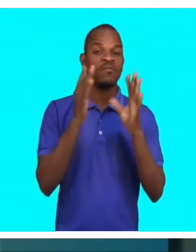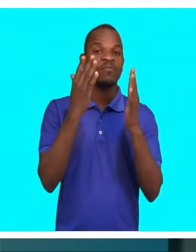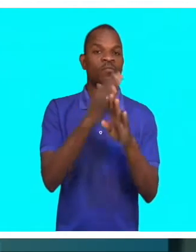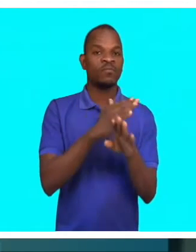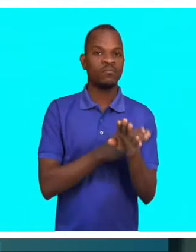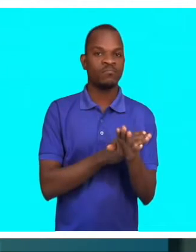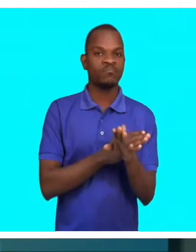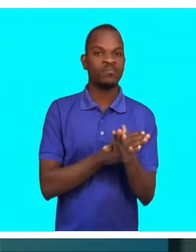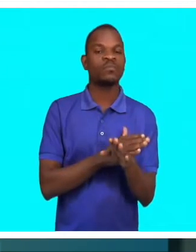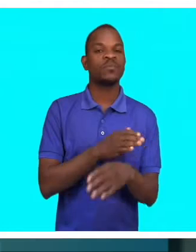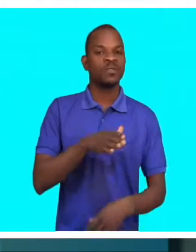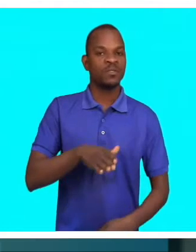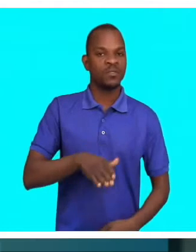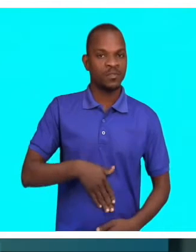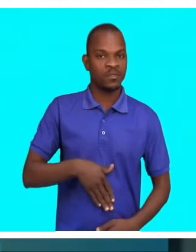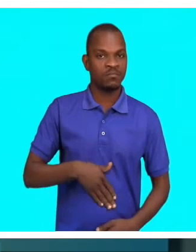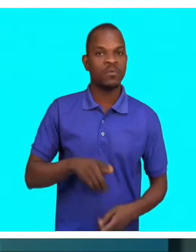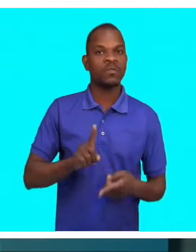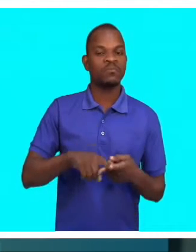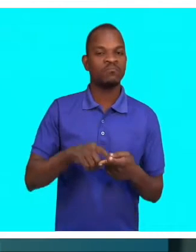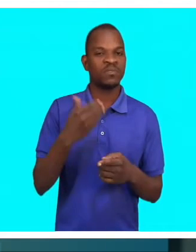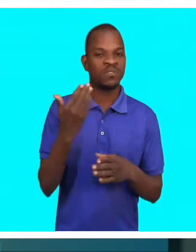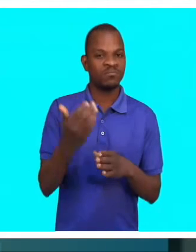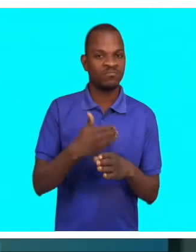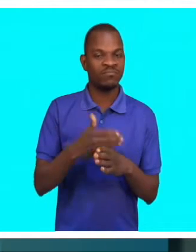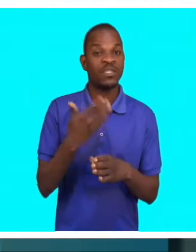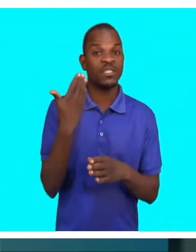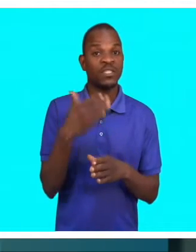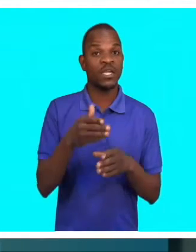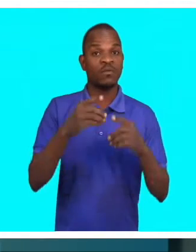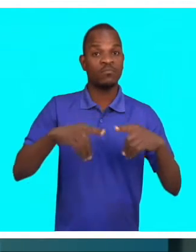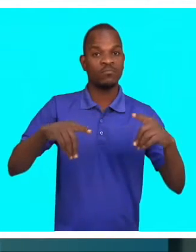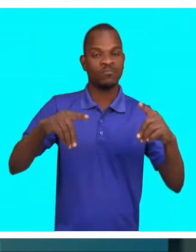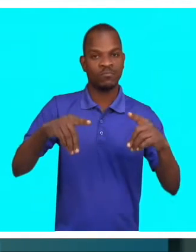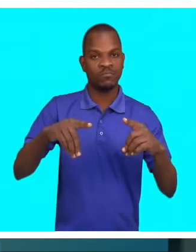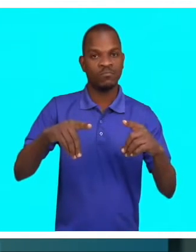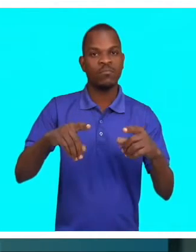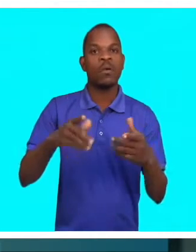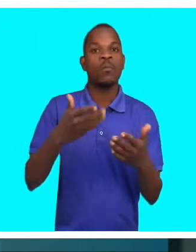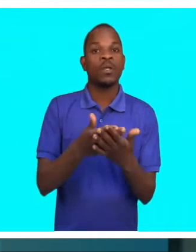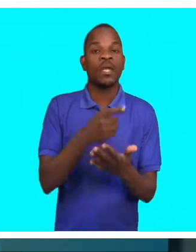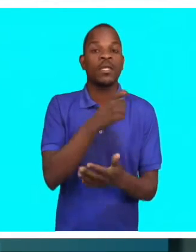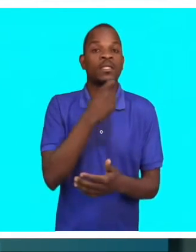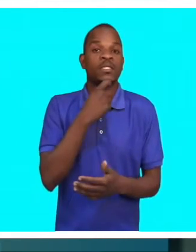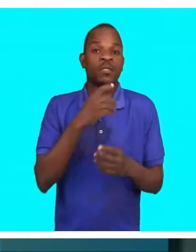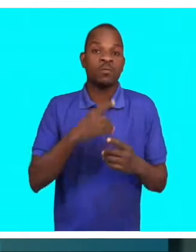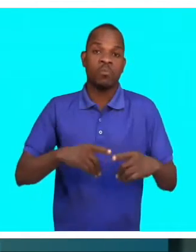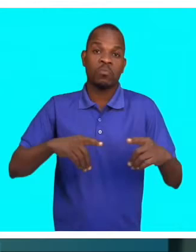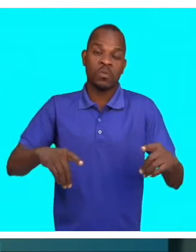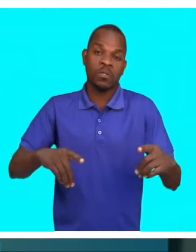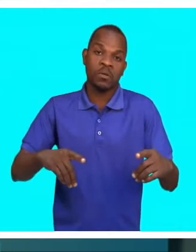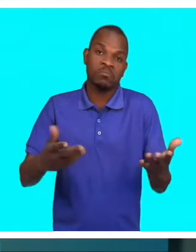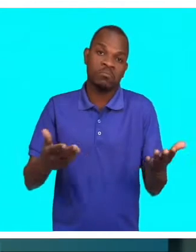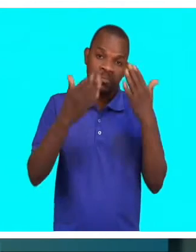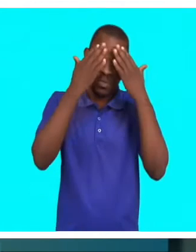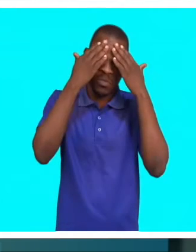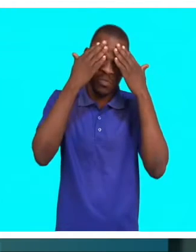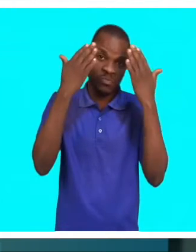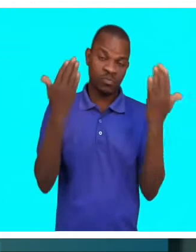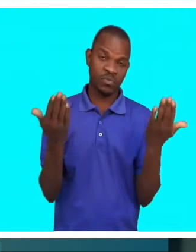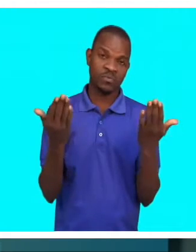algum tempo e tive experiência com o povo de Tedes. Ele distingue entre povo e população.